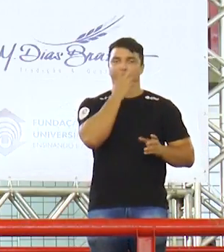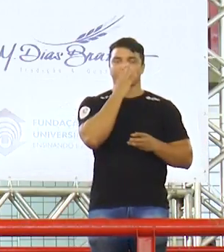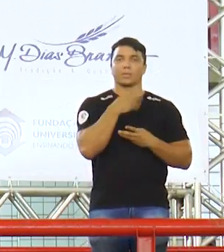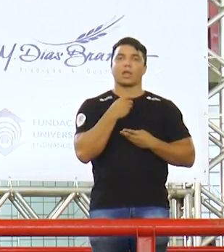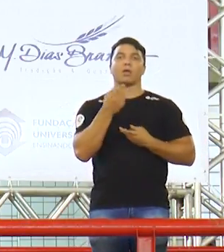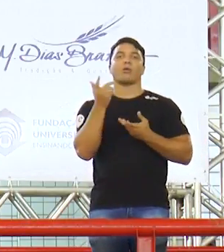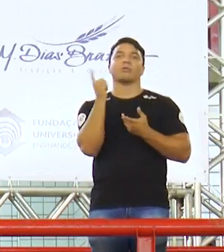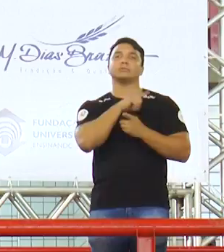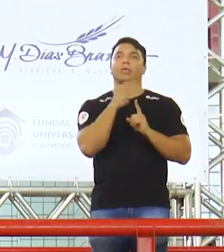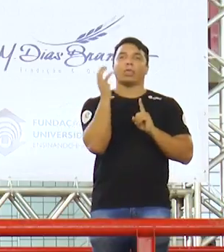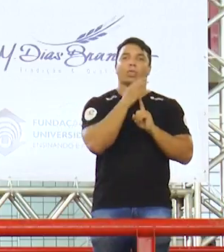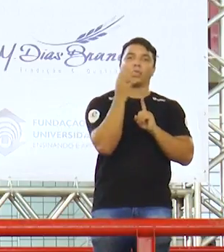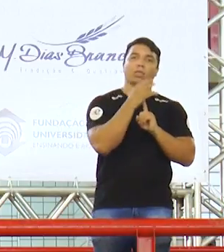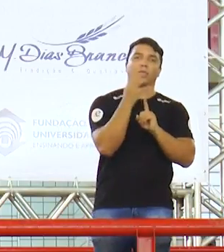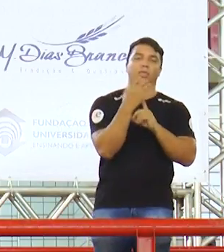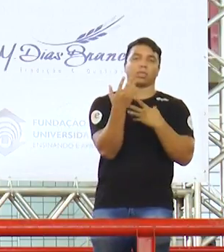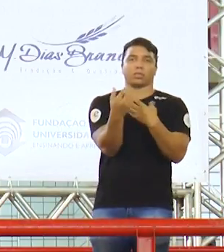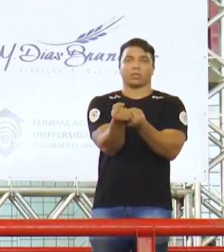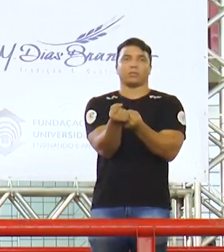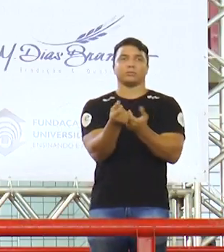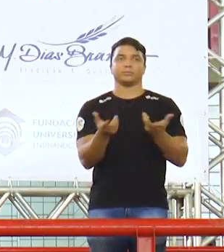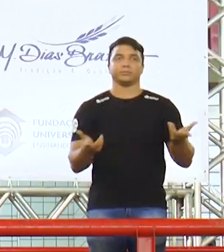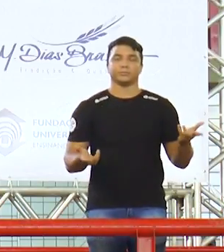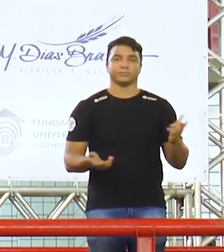Deixou-se influenciar rapidamente.